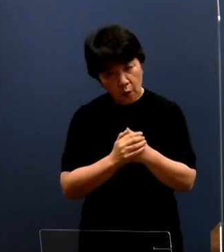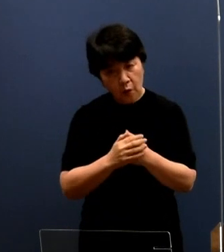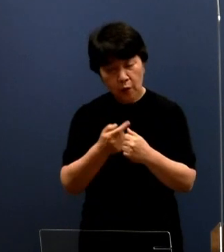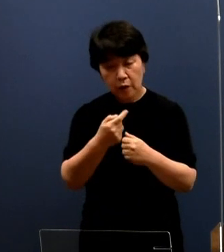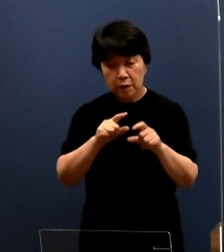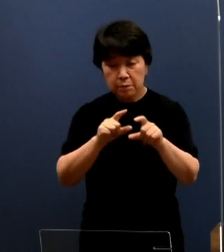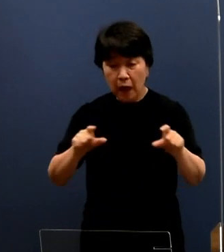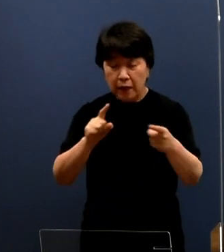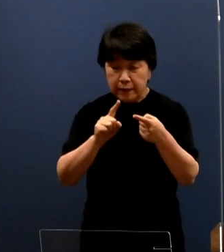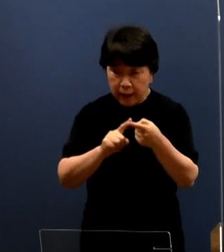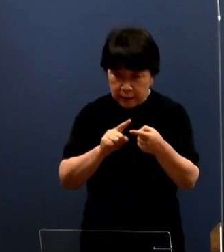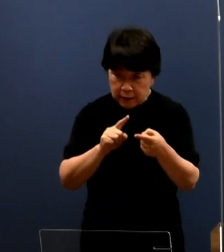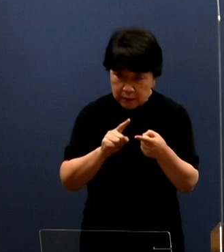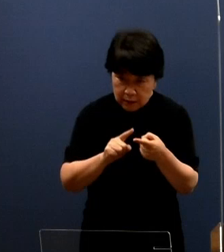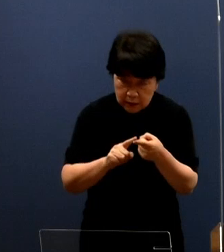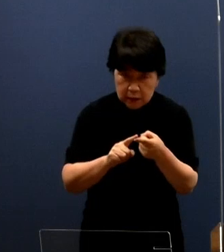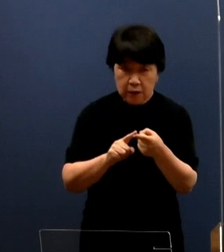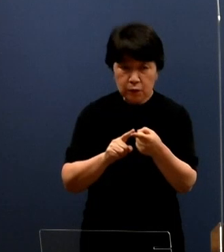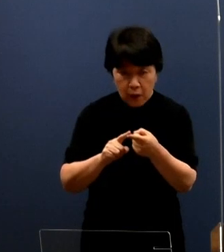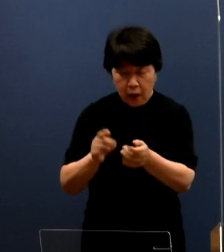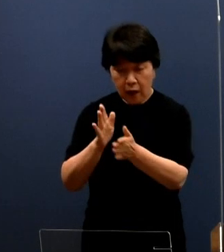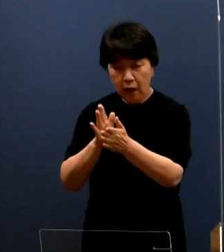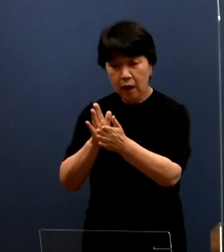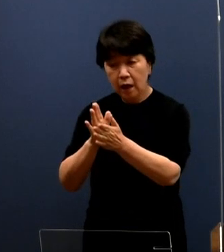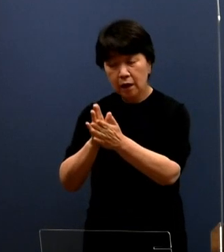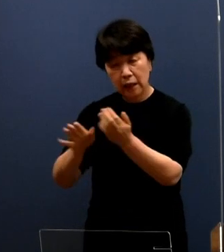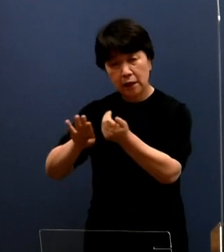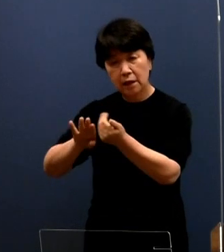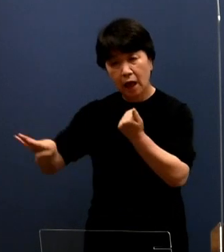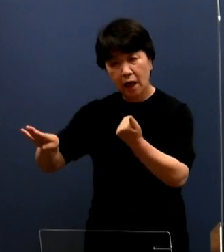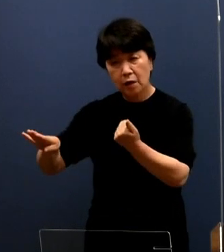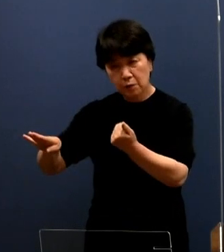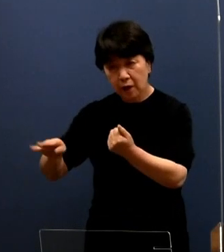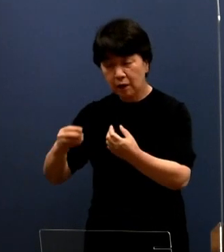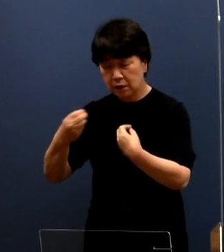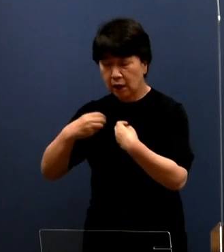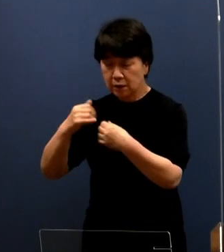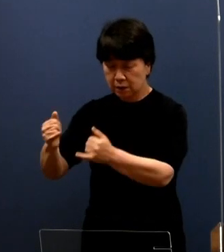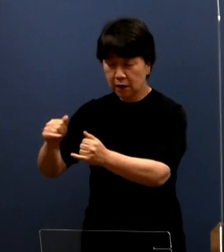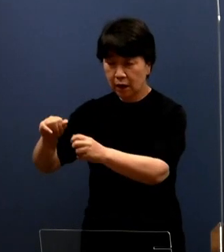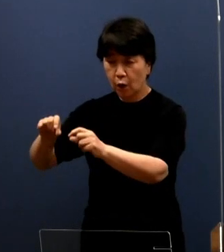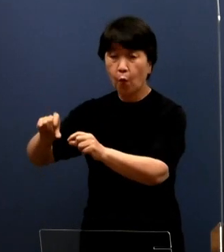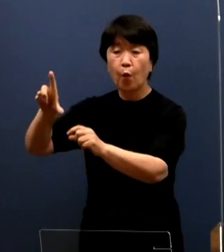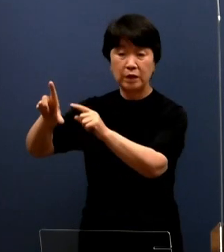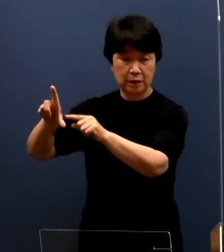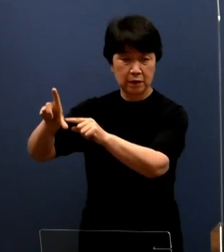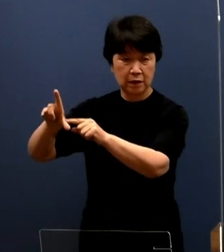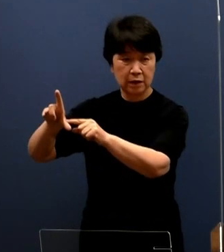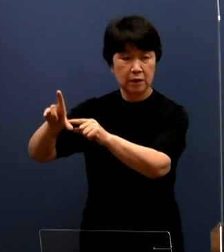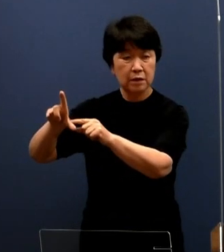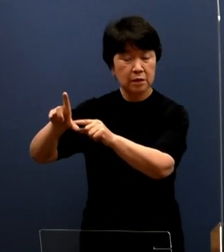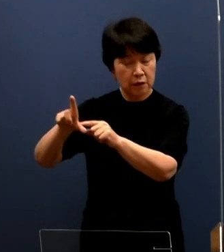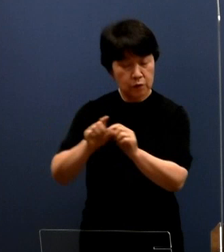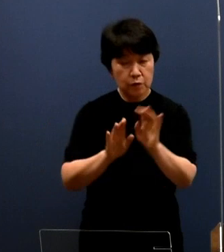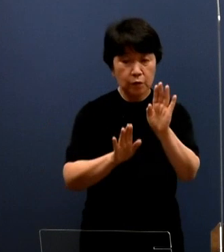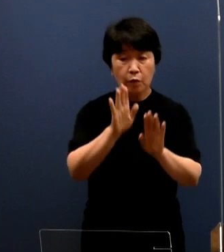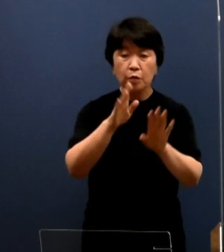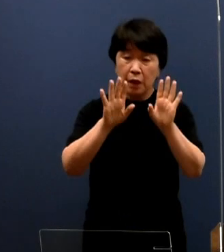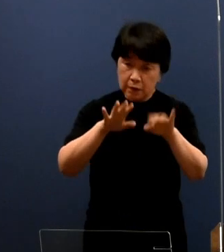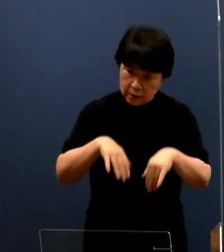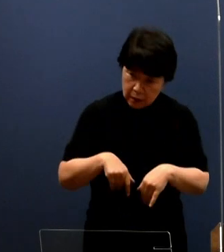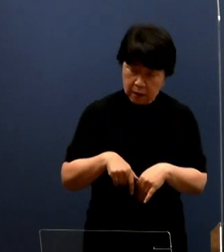一般的にその県外はその島根県より高い感染者数が多いという状況でしたので、そ